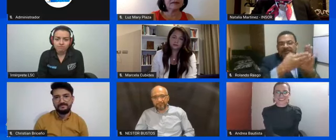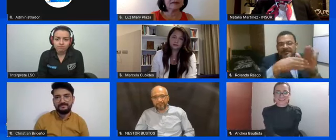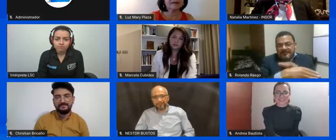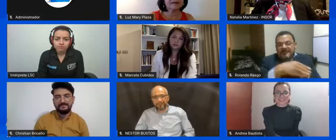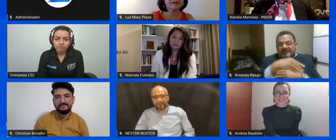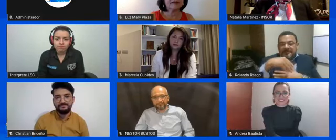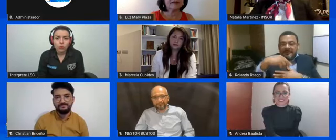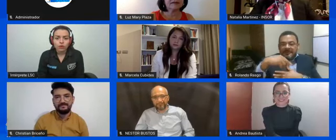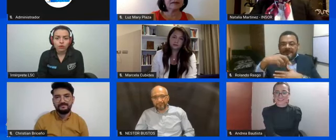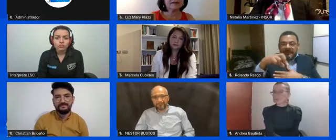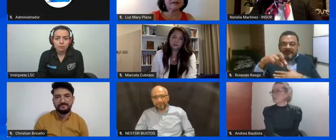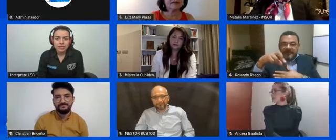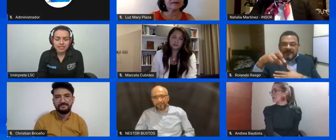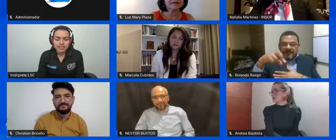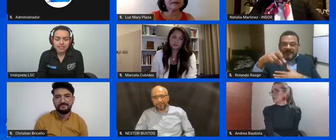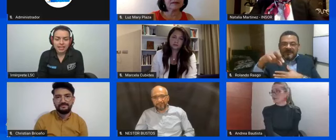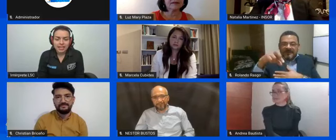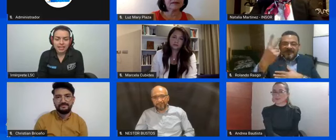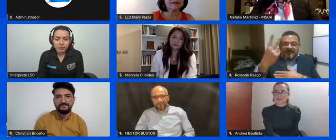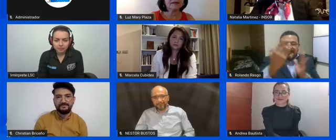Luego